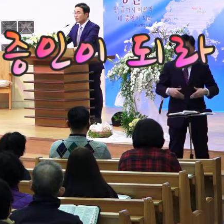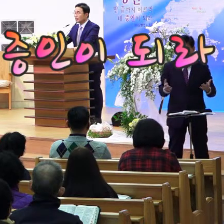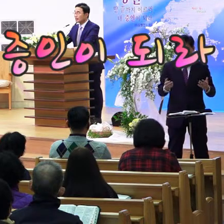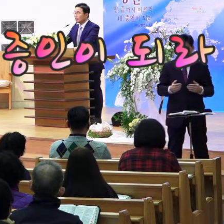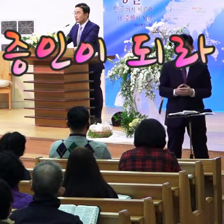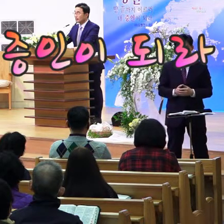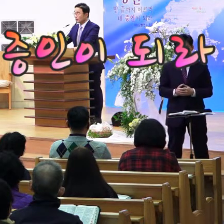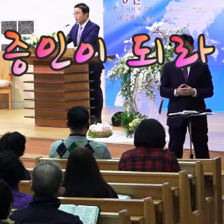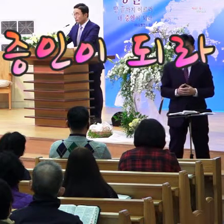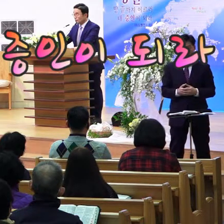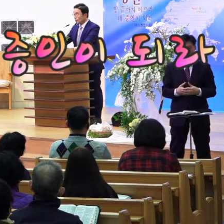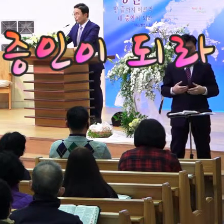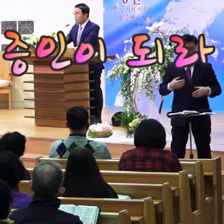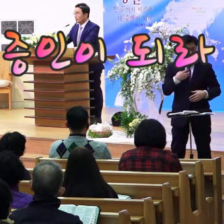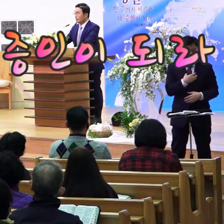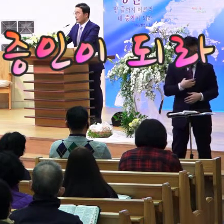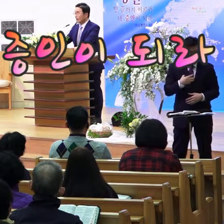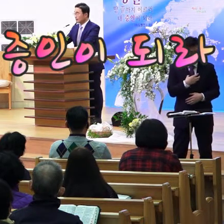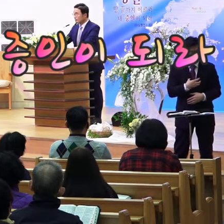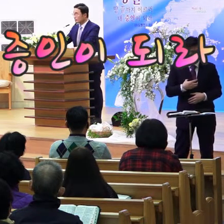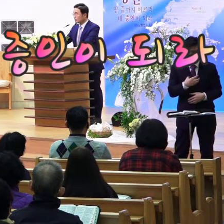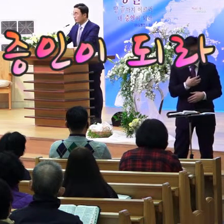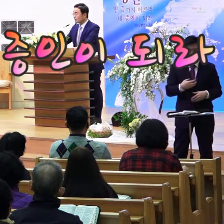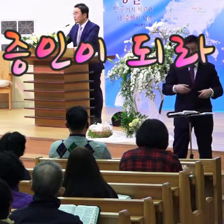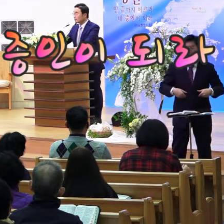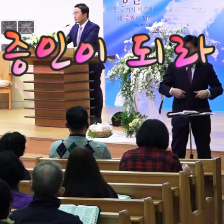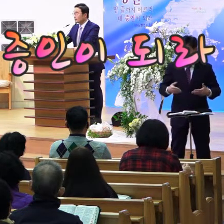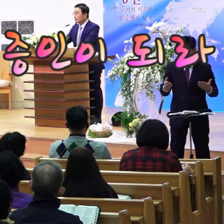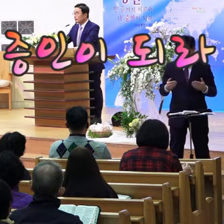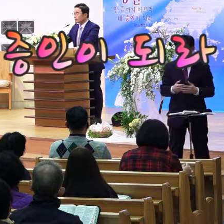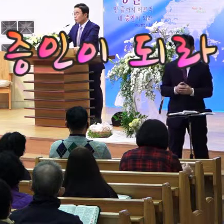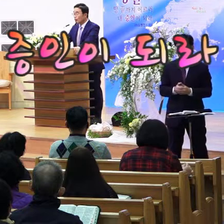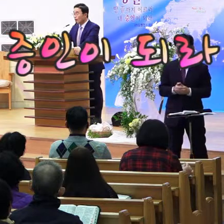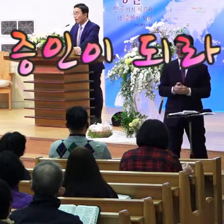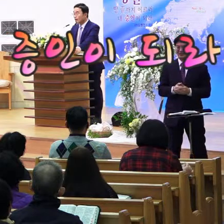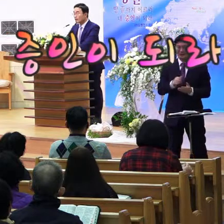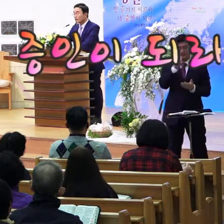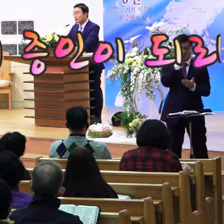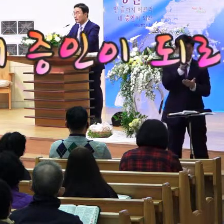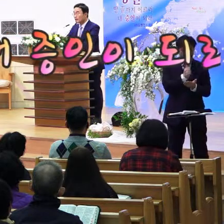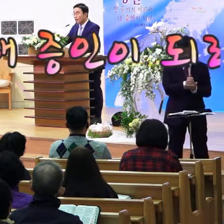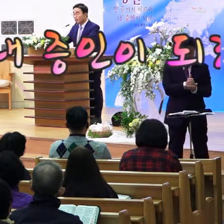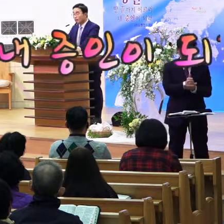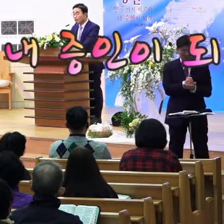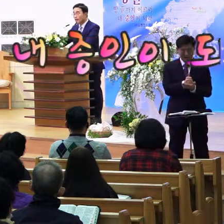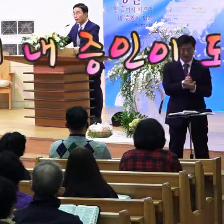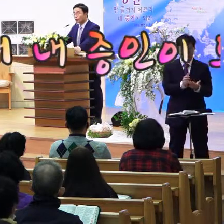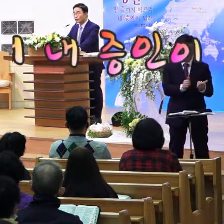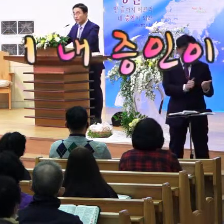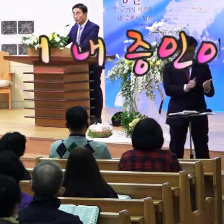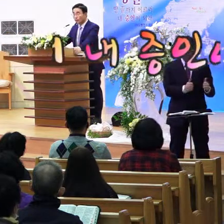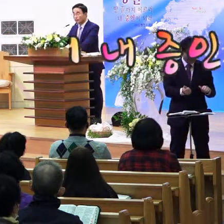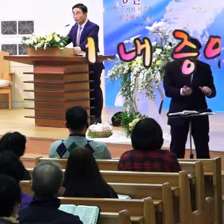끝났습니다. 여러분의 슬픔도 다 끝났습니다. 죄와